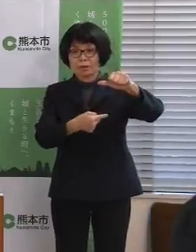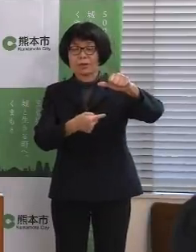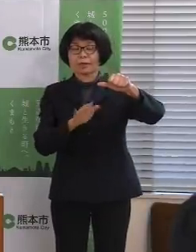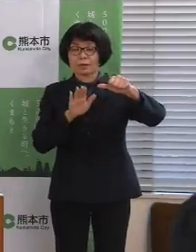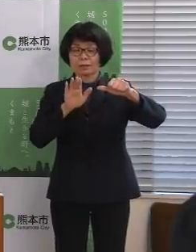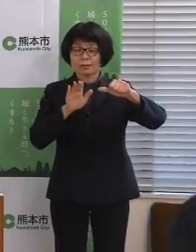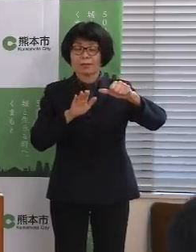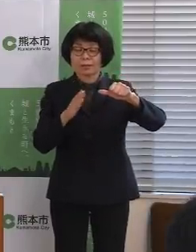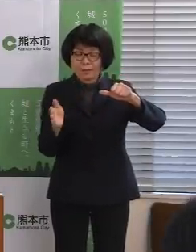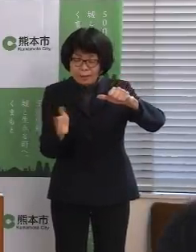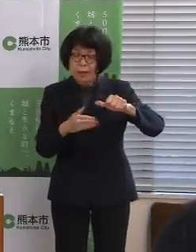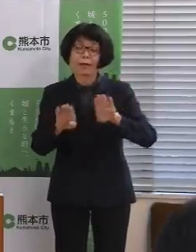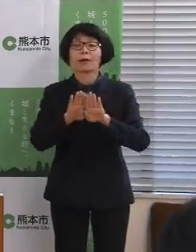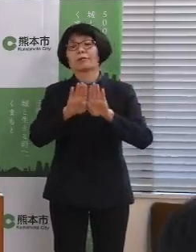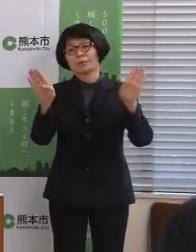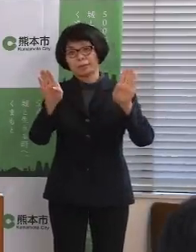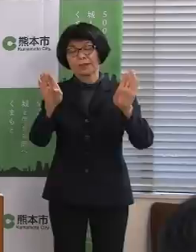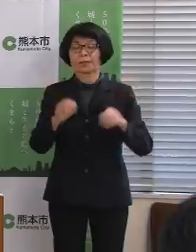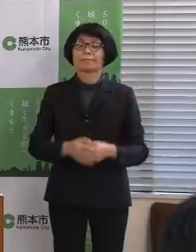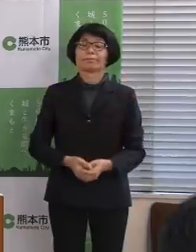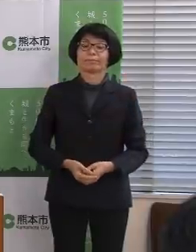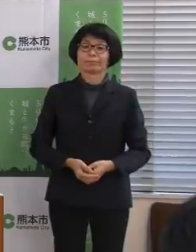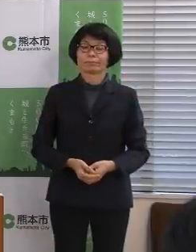からです。よろしくお願いをいたします。